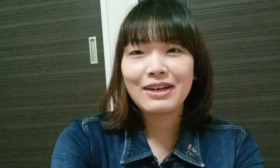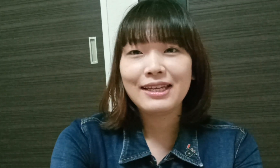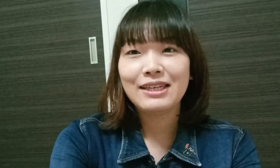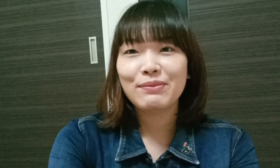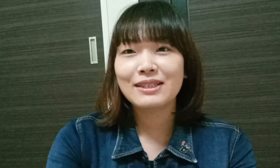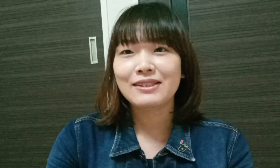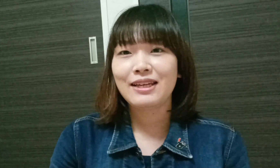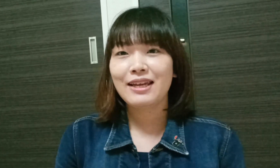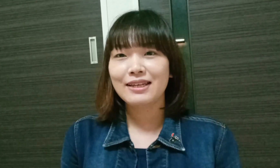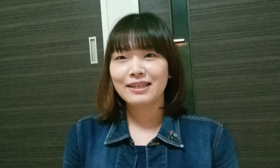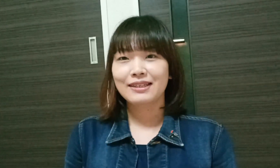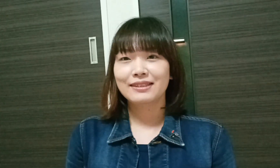では行きますね。